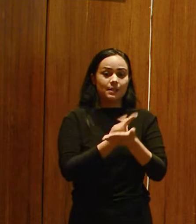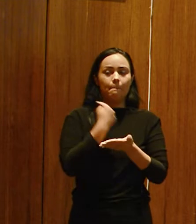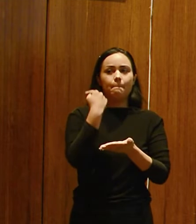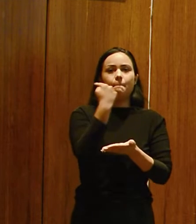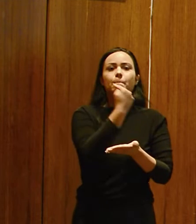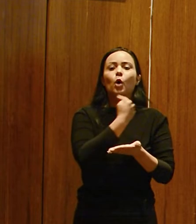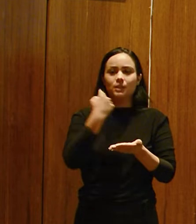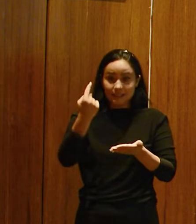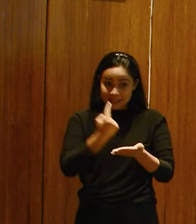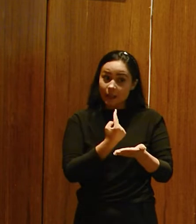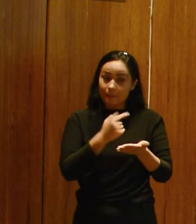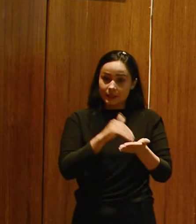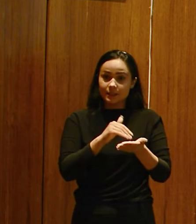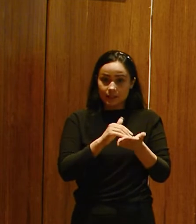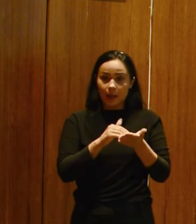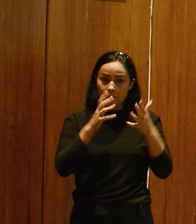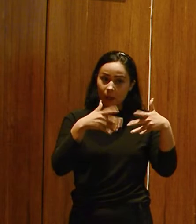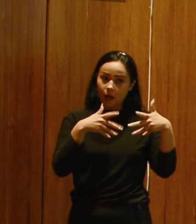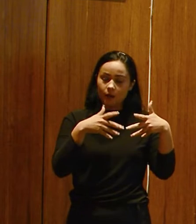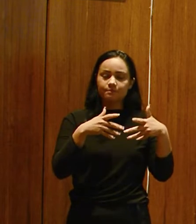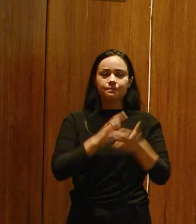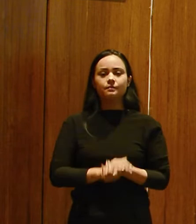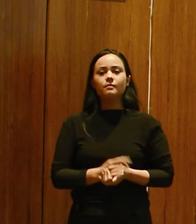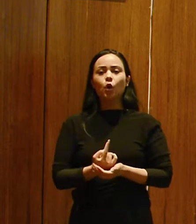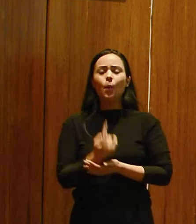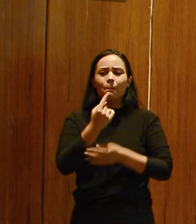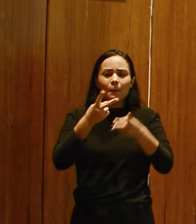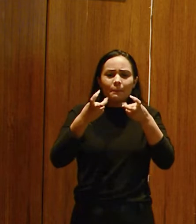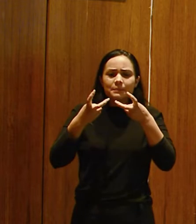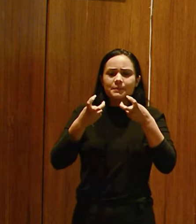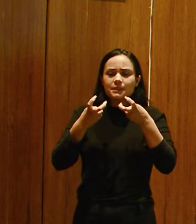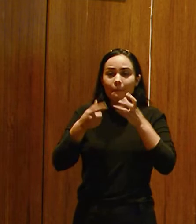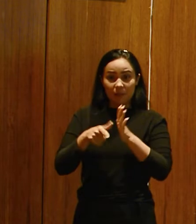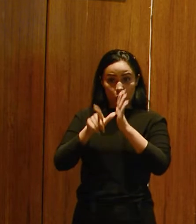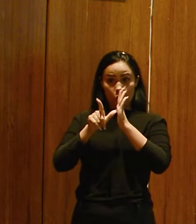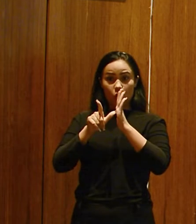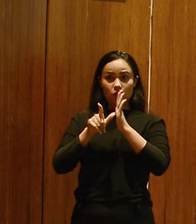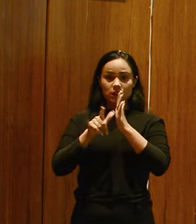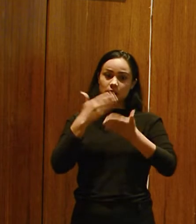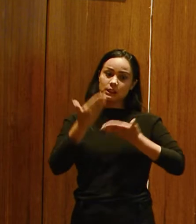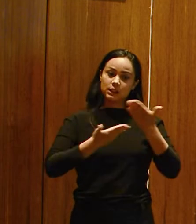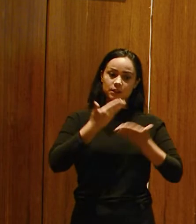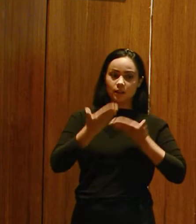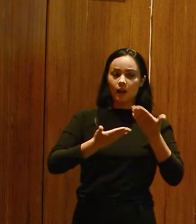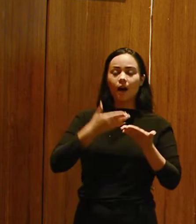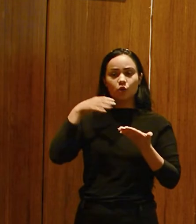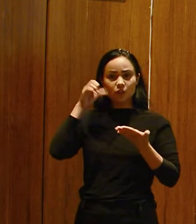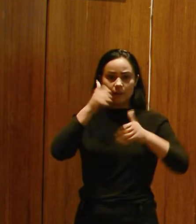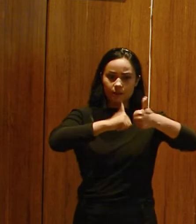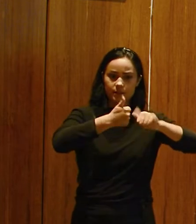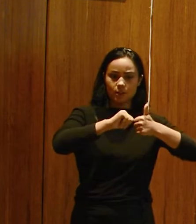nós trouxemos até agora. Então, um diagnóstico precoce a partir de triagens auditivas na